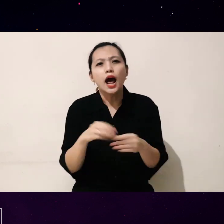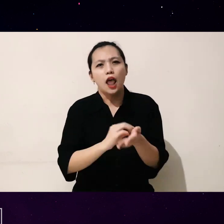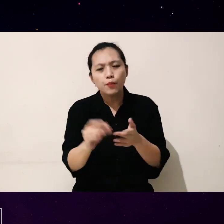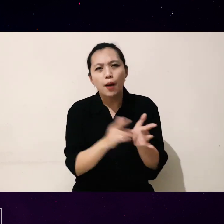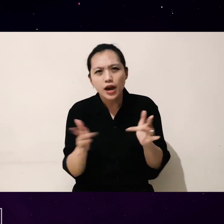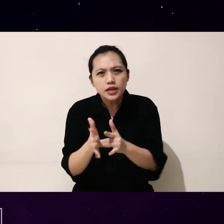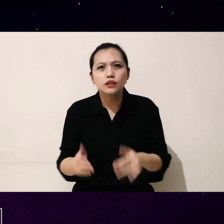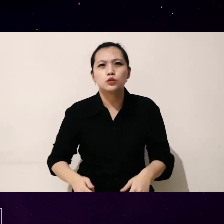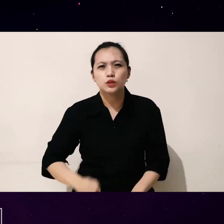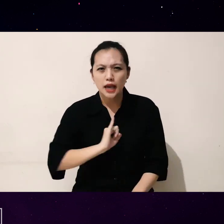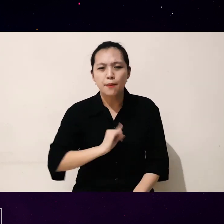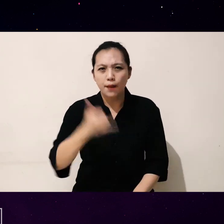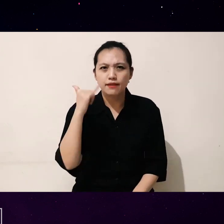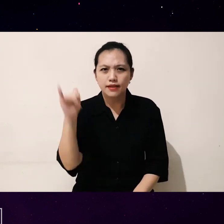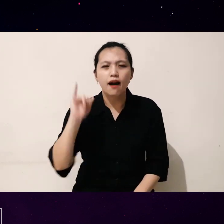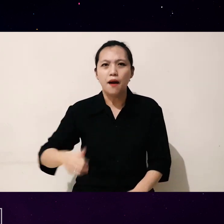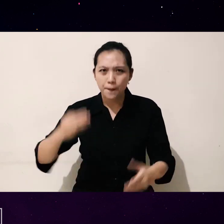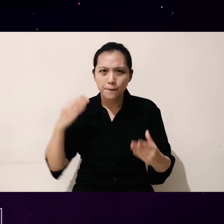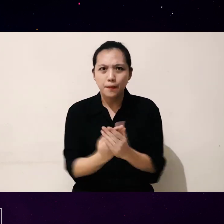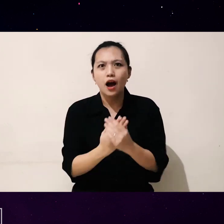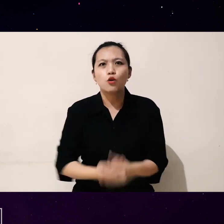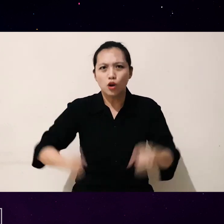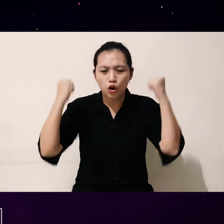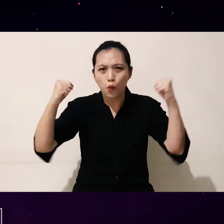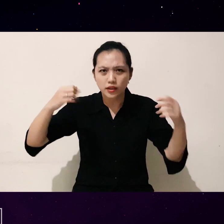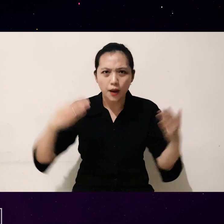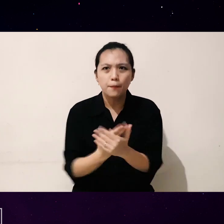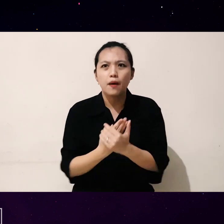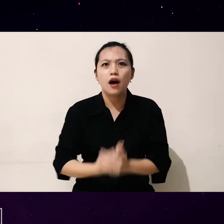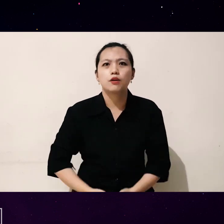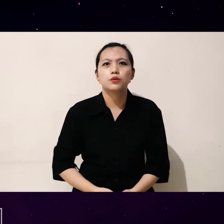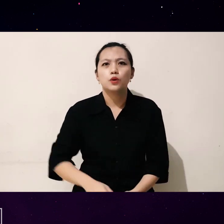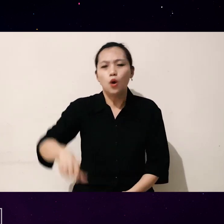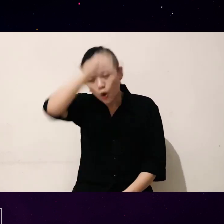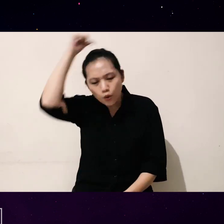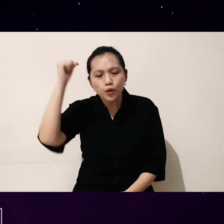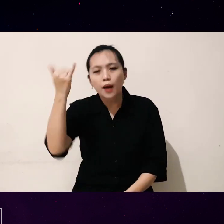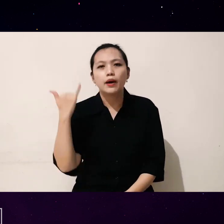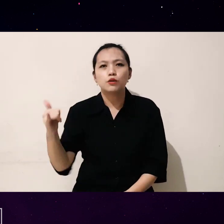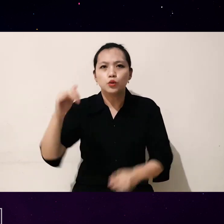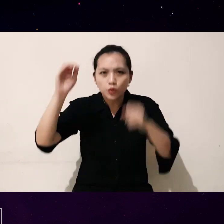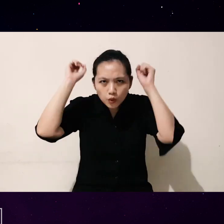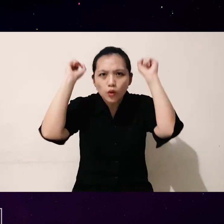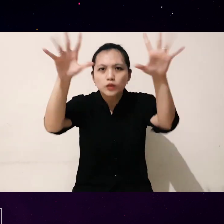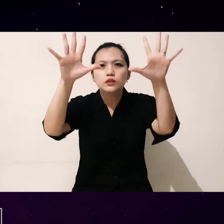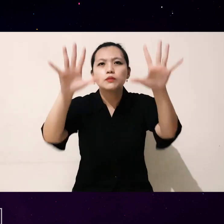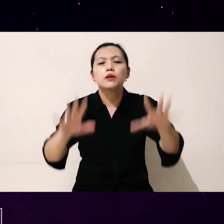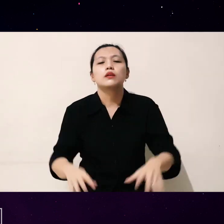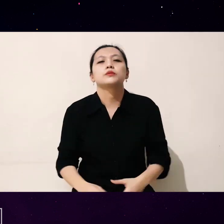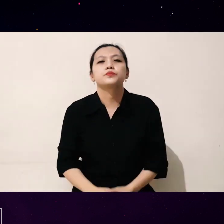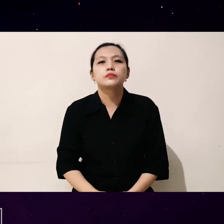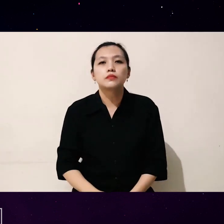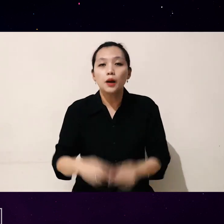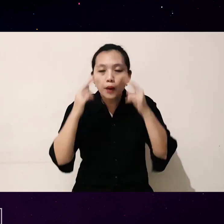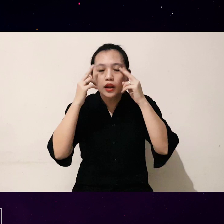Engkau Tuhan yang melepaskan iman dalam kehidupan kami. Saat ini kuatkan mereka, dalam nama Yesus kuucapkan iman yang baru,